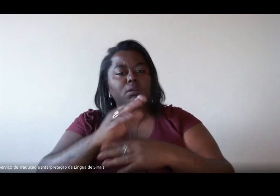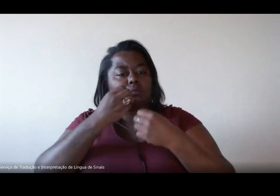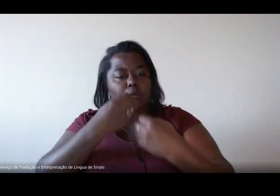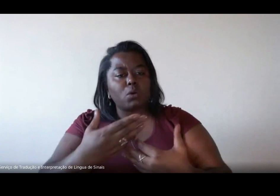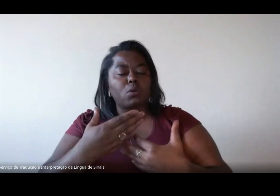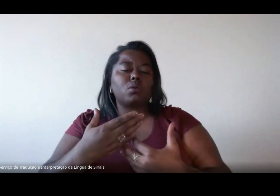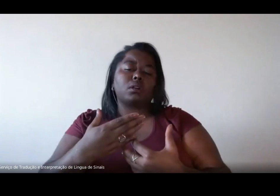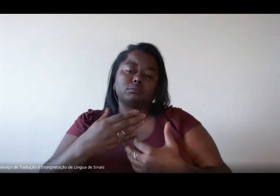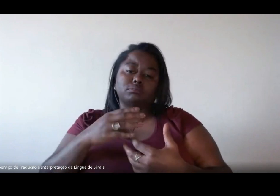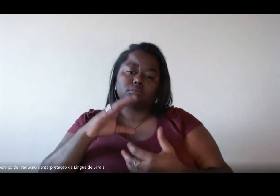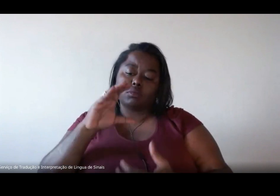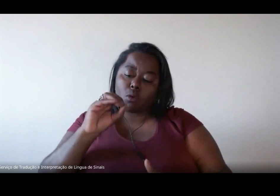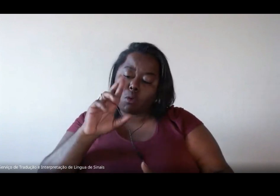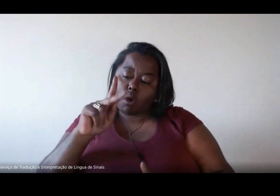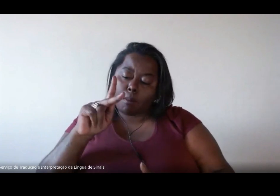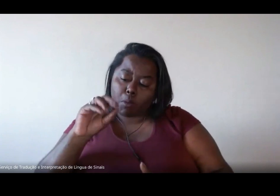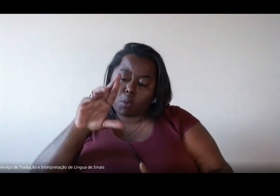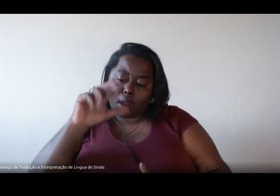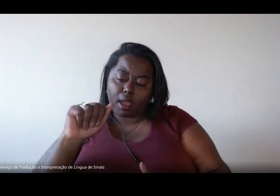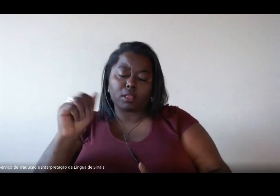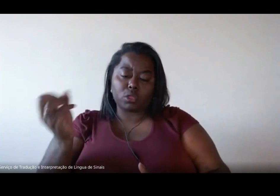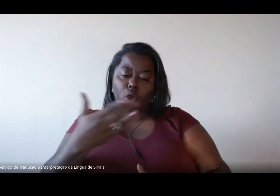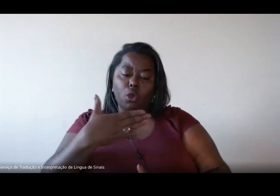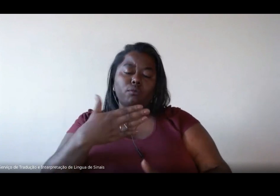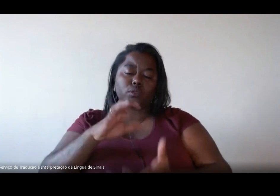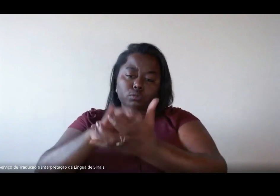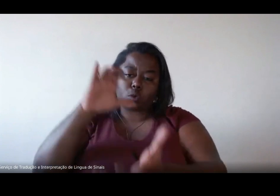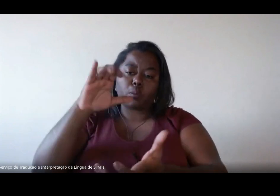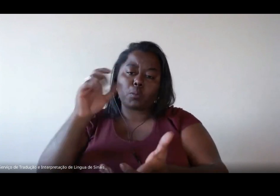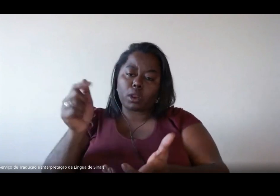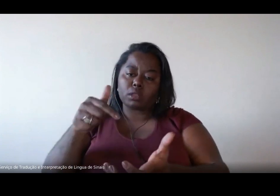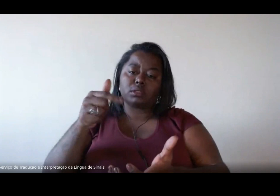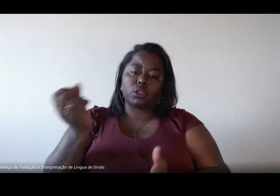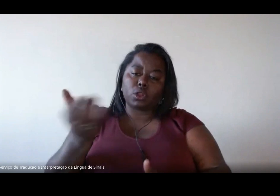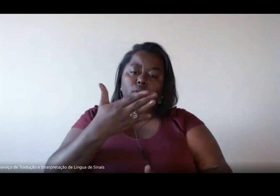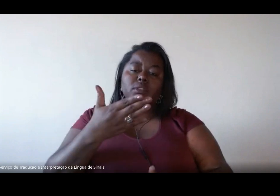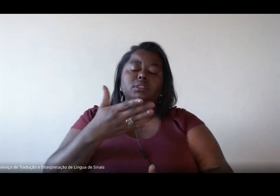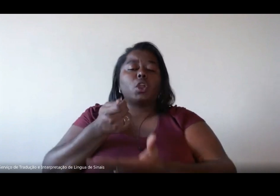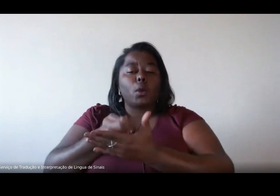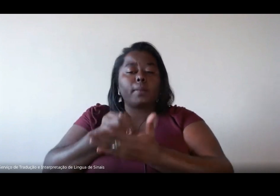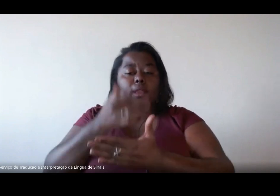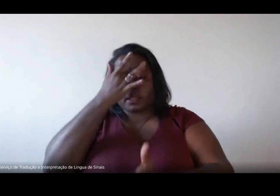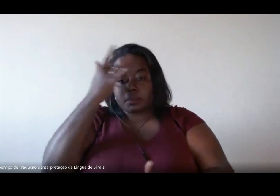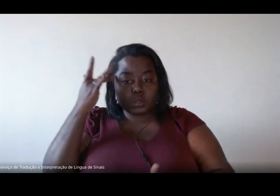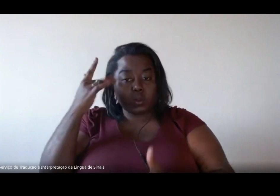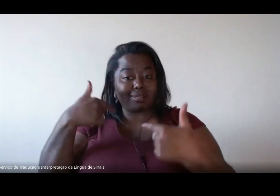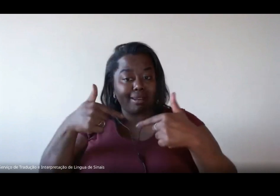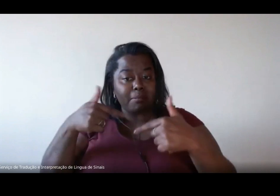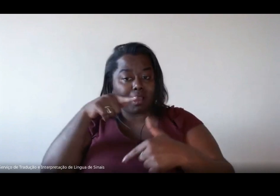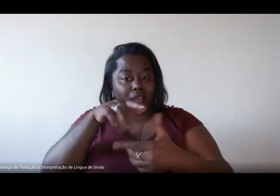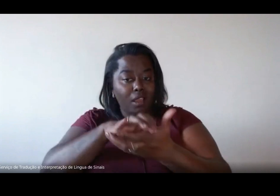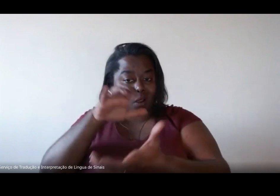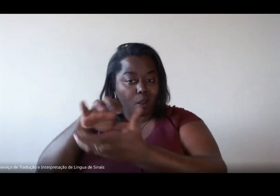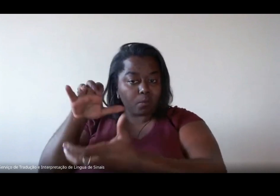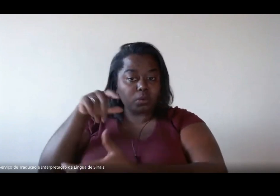em termos de corpos, né? São corpos novos e que obrigam quem está trabalhando com eles